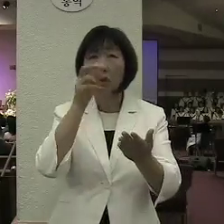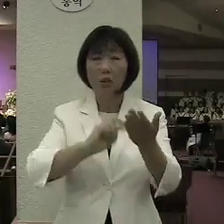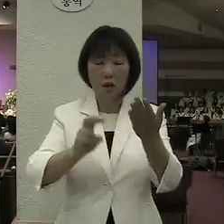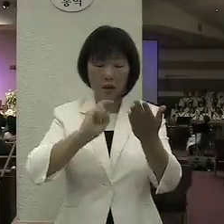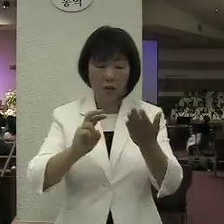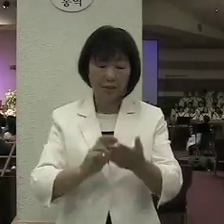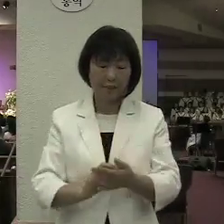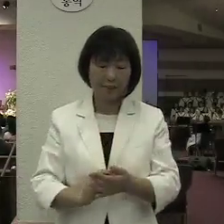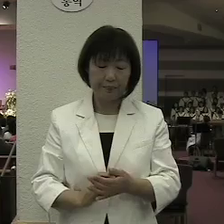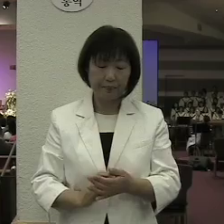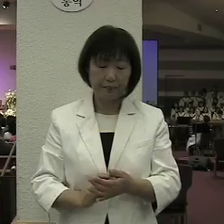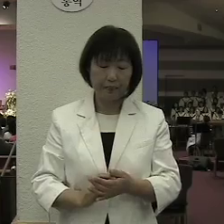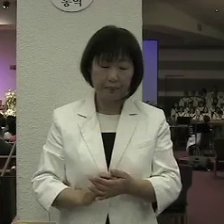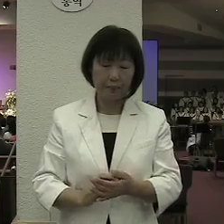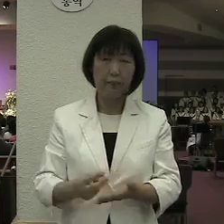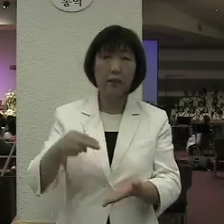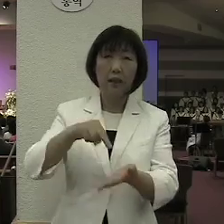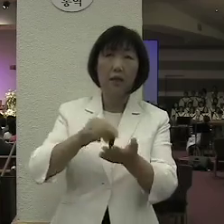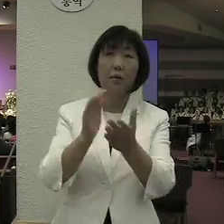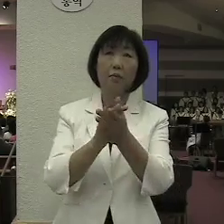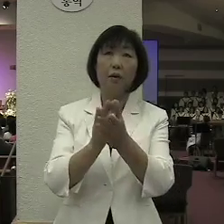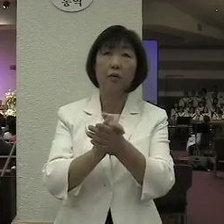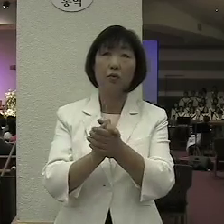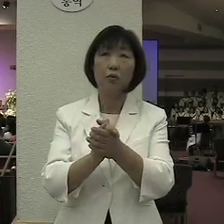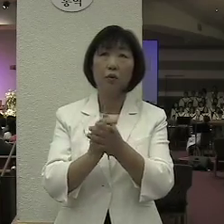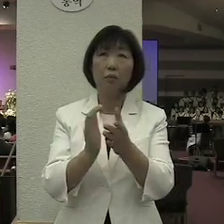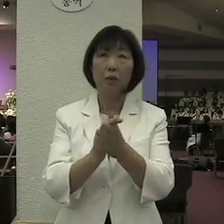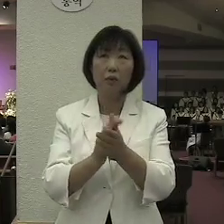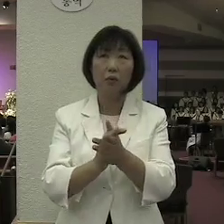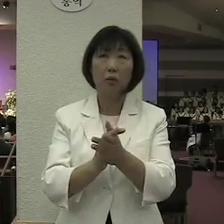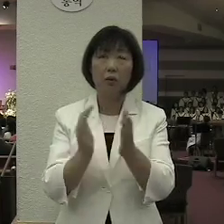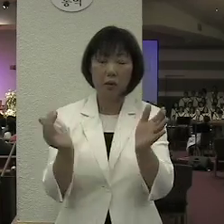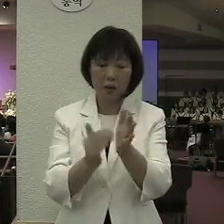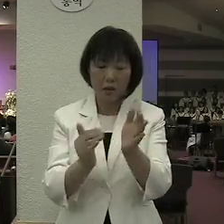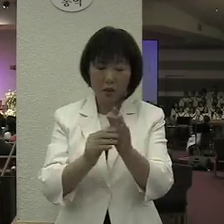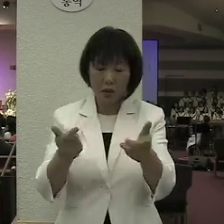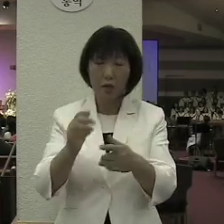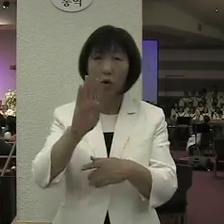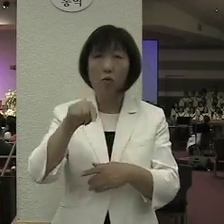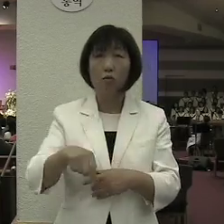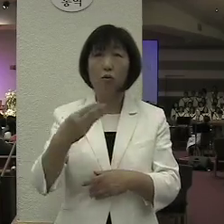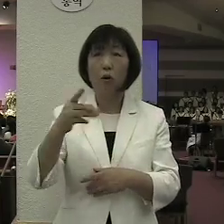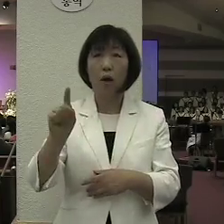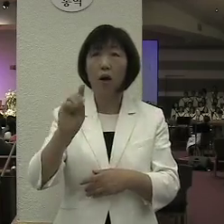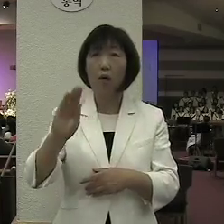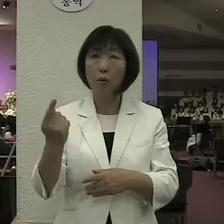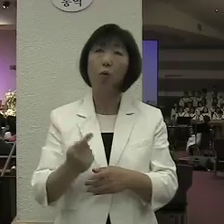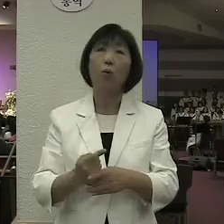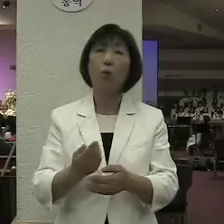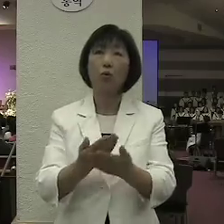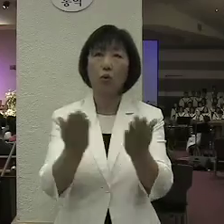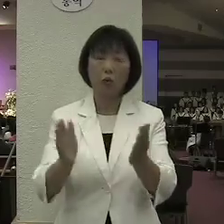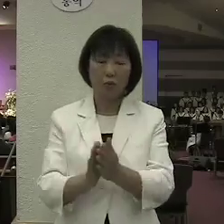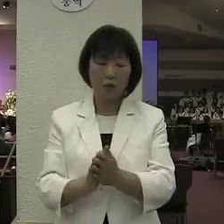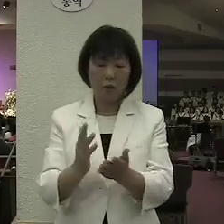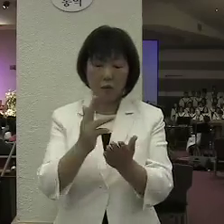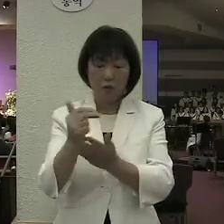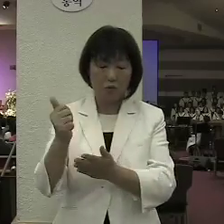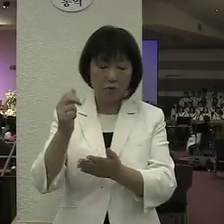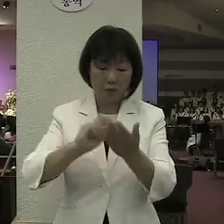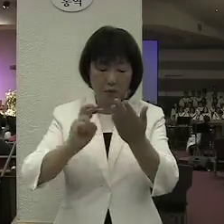했는데 우리 주 예수 홀로 합당하신 그 나를 위해 구속사역을 다